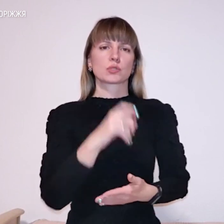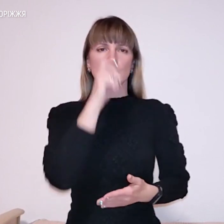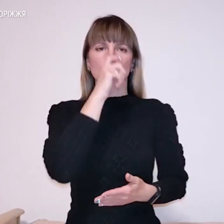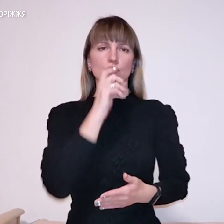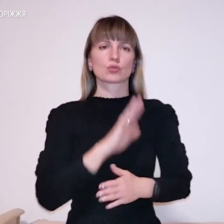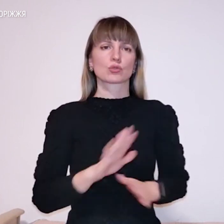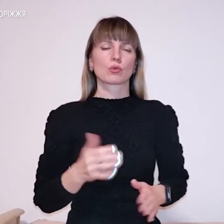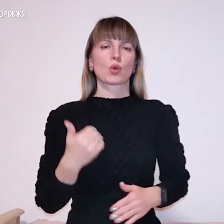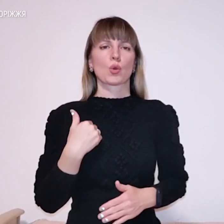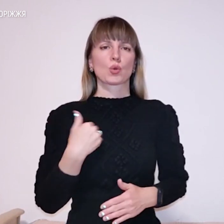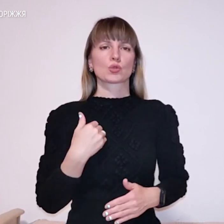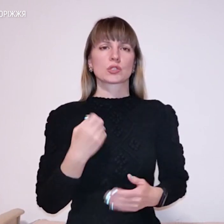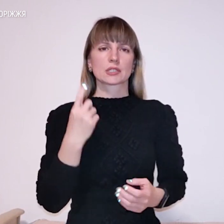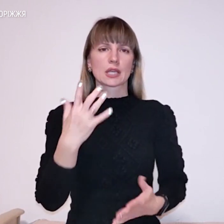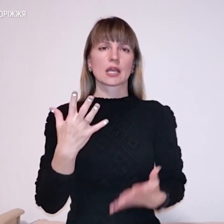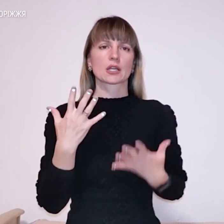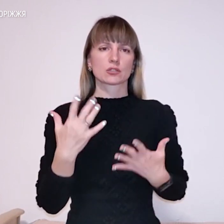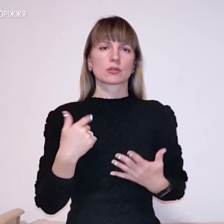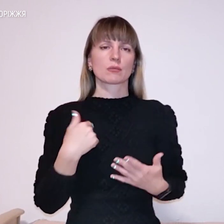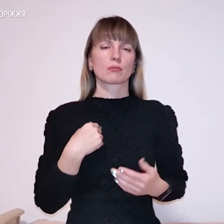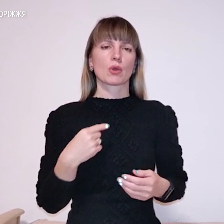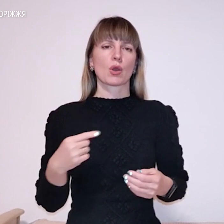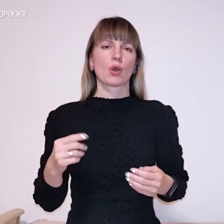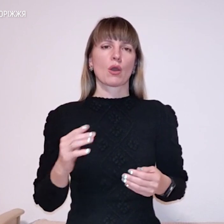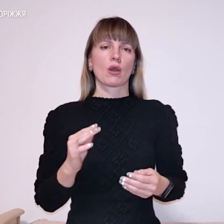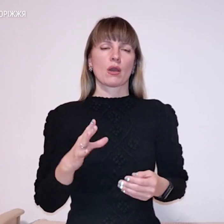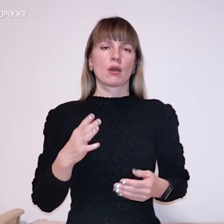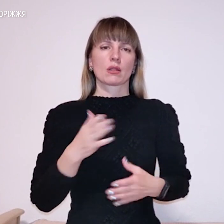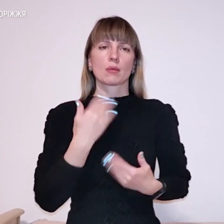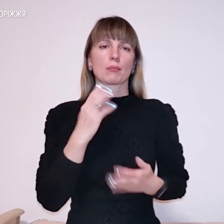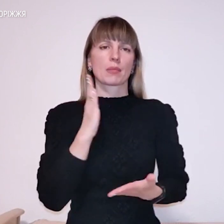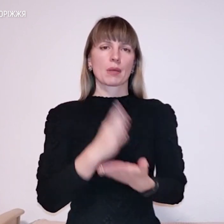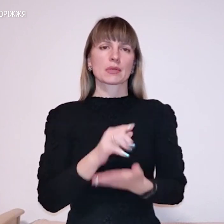незрозуміло, хочеться ясності. Ми уникали прямих запитань, не стали себе